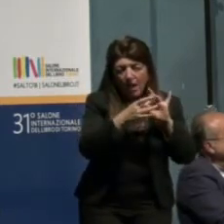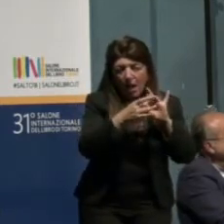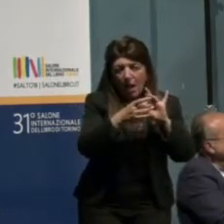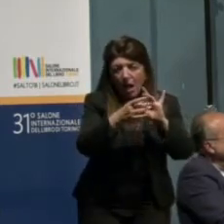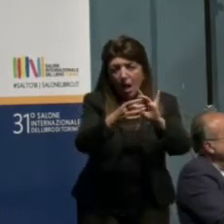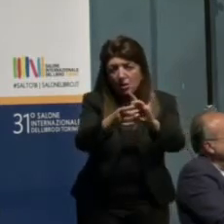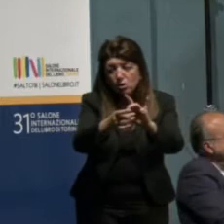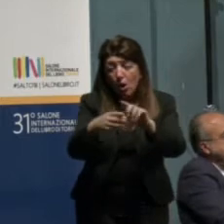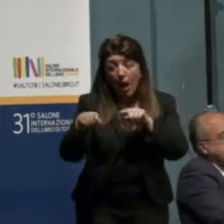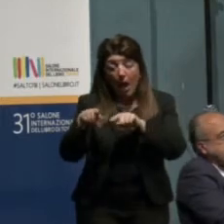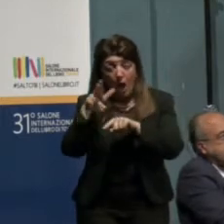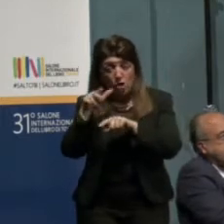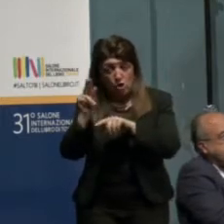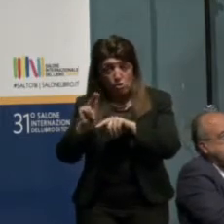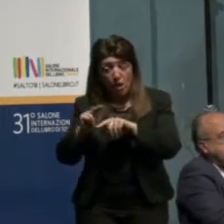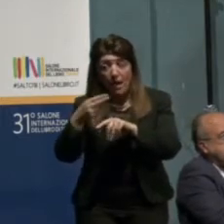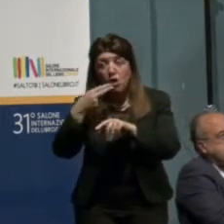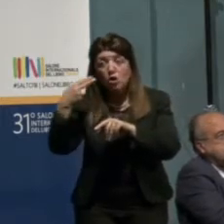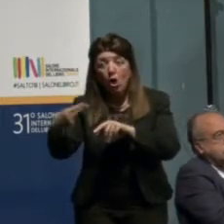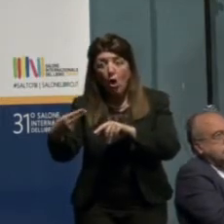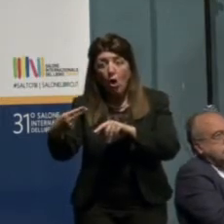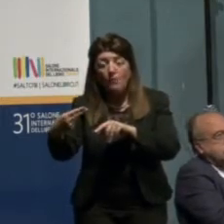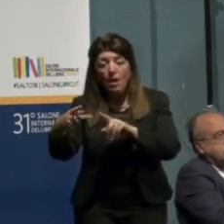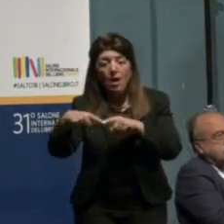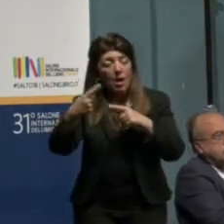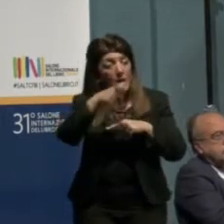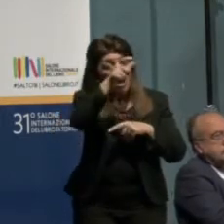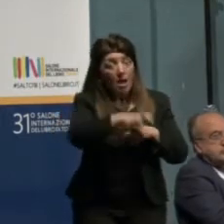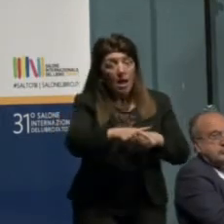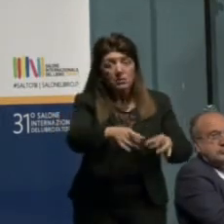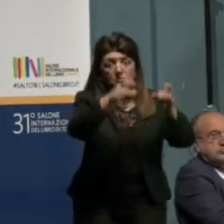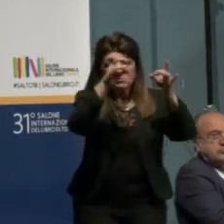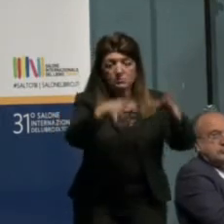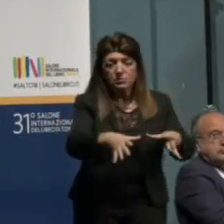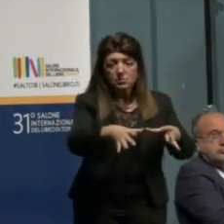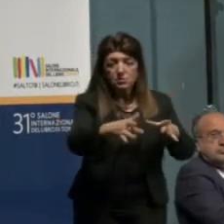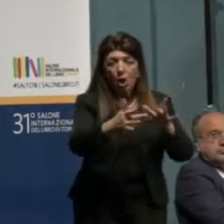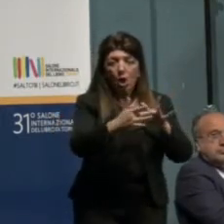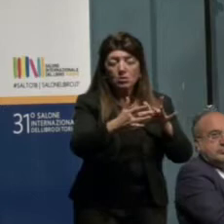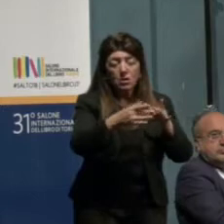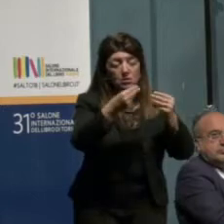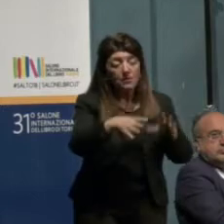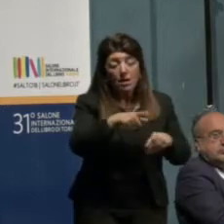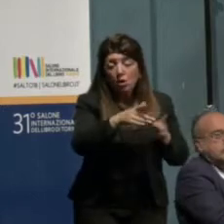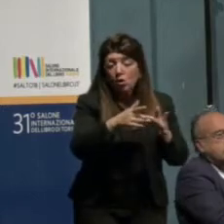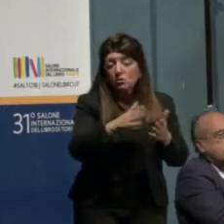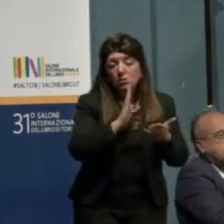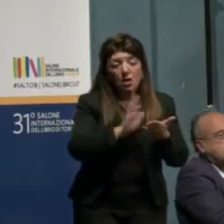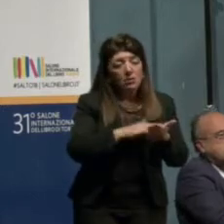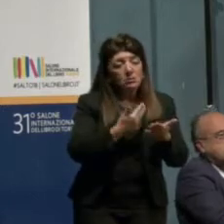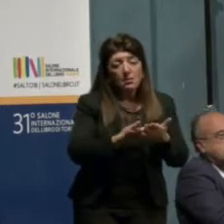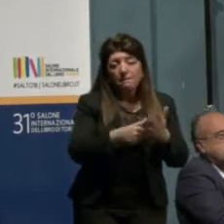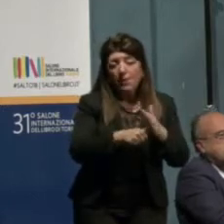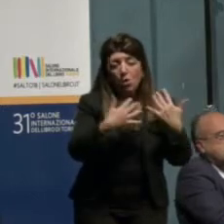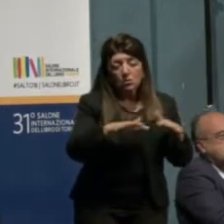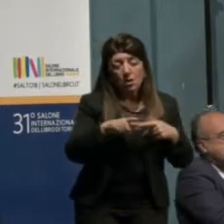su questo settimanale e dopo di che noi abbiamo perso i contatti con quella persona che era molto importante poi è